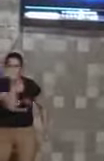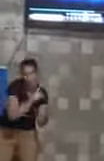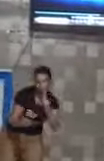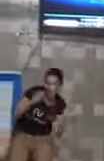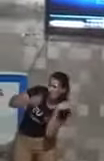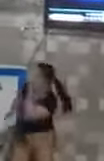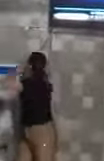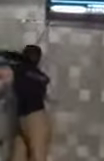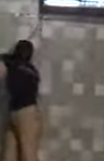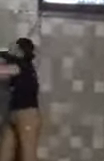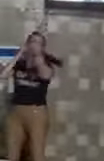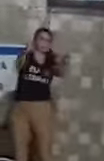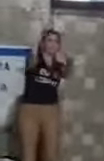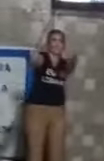lembrança. Siga luz dentro lembrança. a